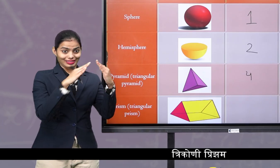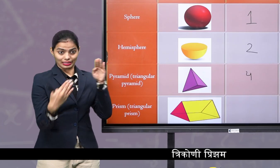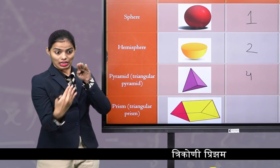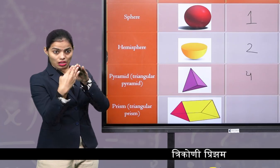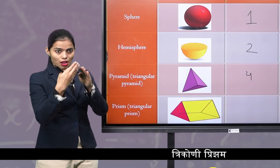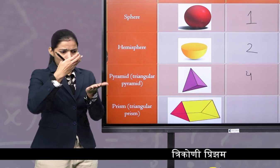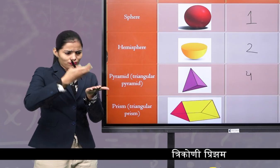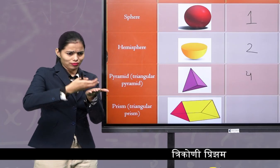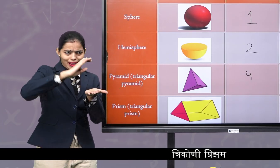त्रिकोणी प्रिझम